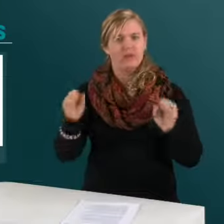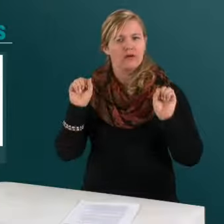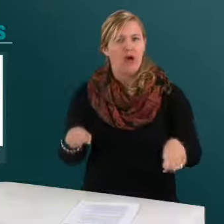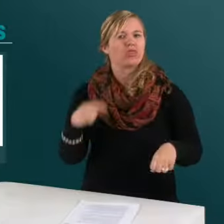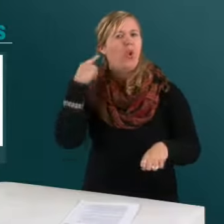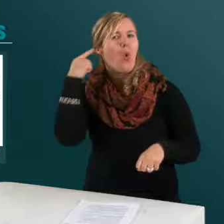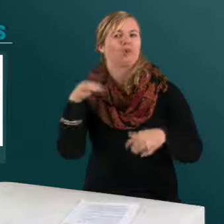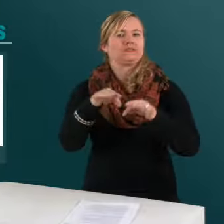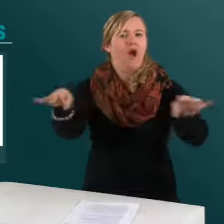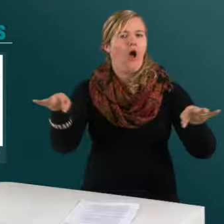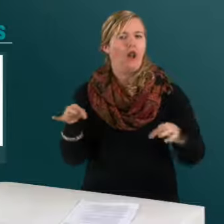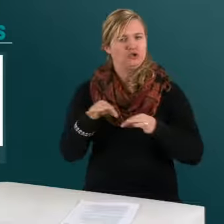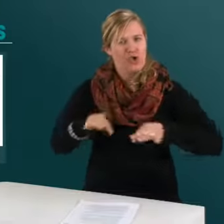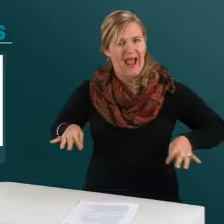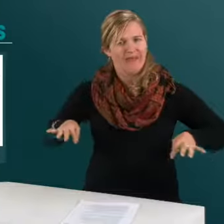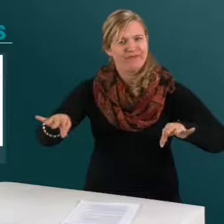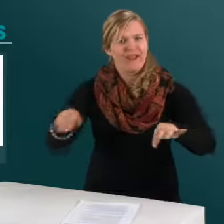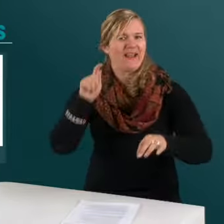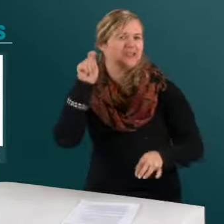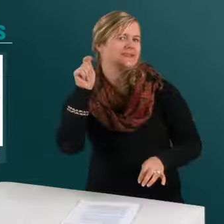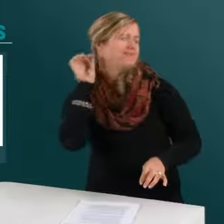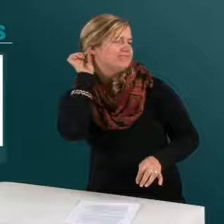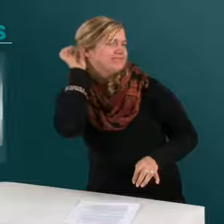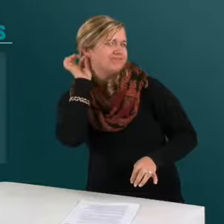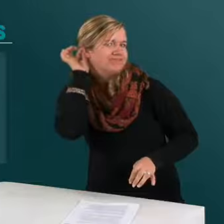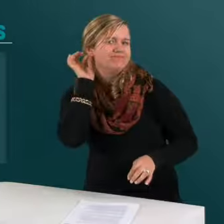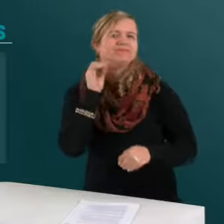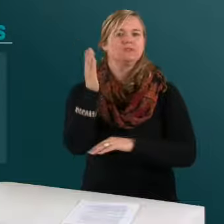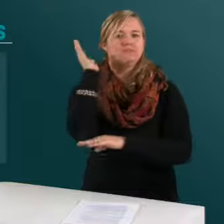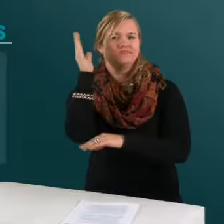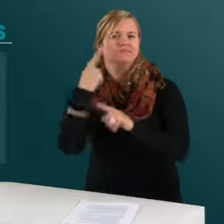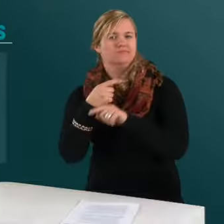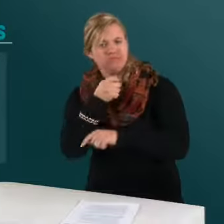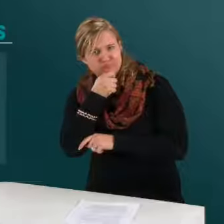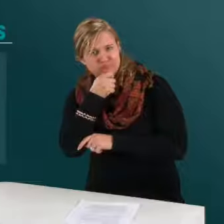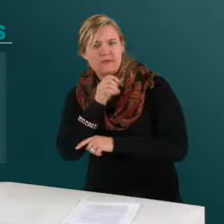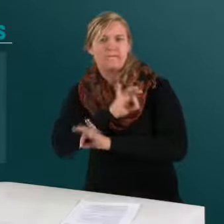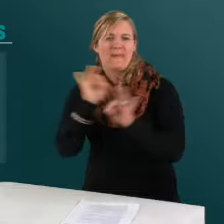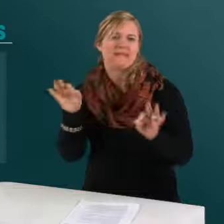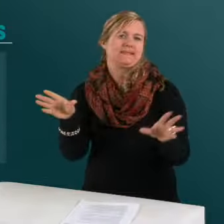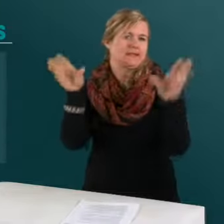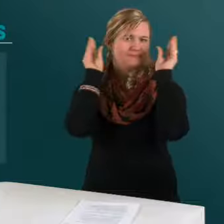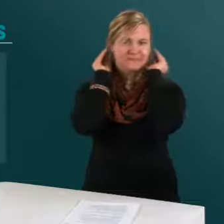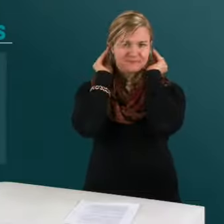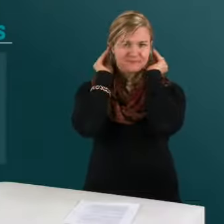das angebot umfasst für hörbehinderte studierende höher schleifen in den hörsälen für einen besseren